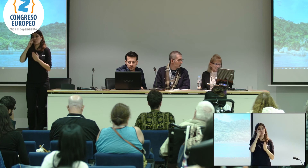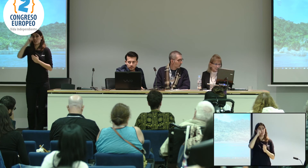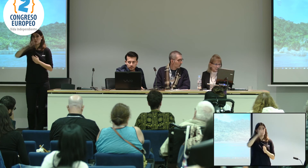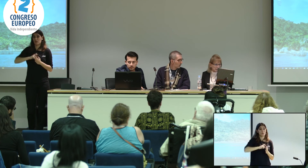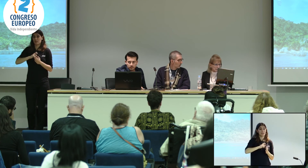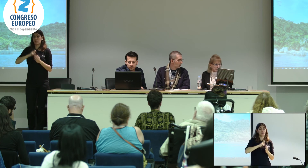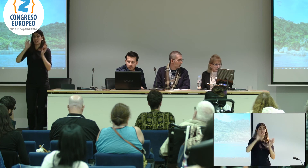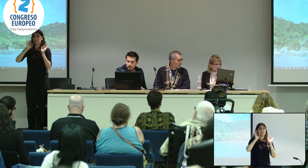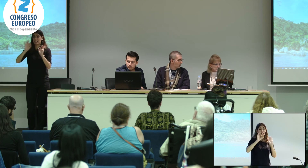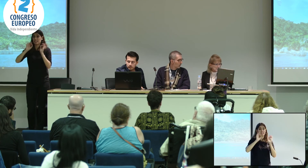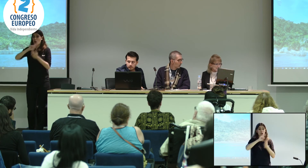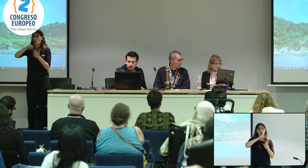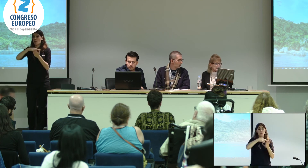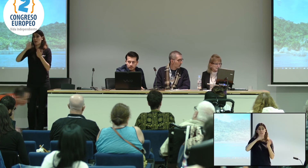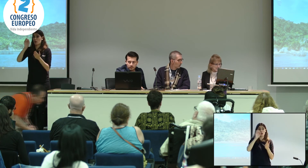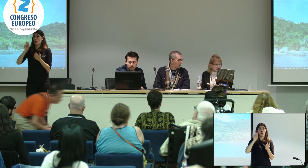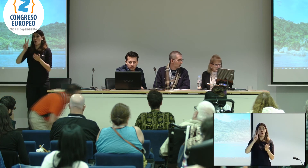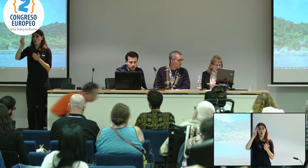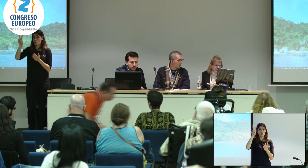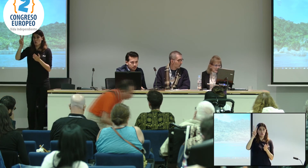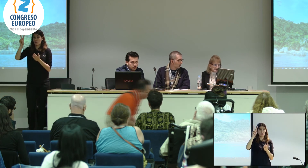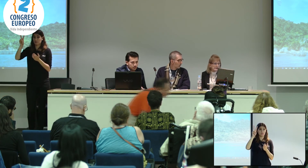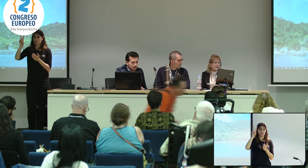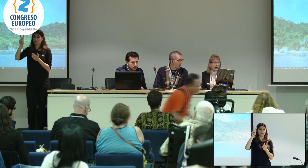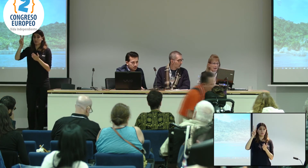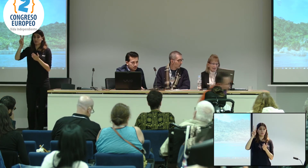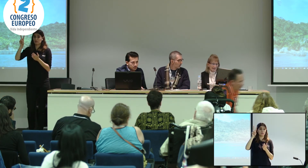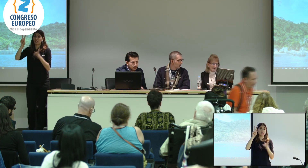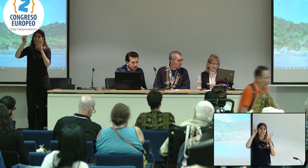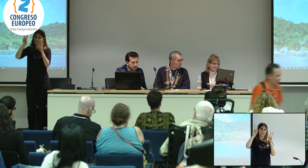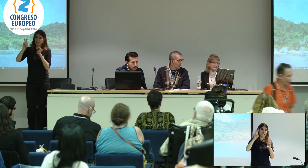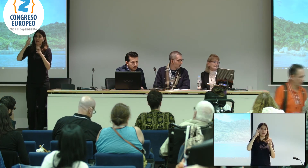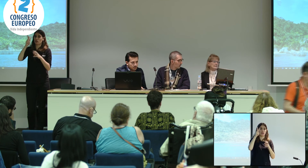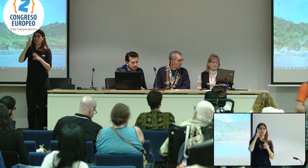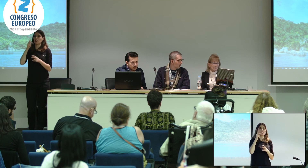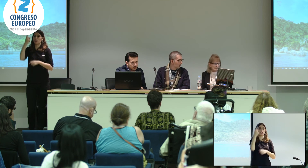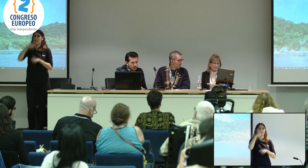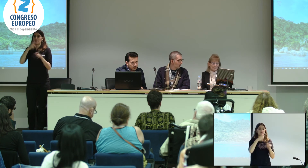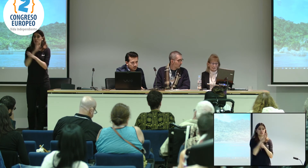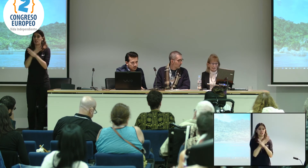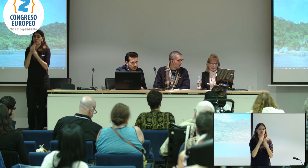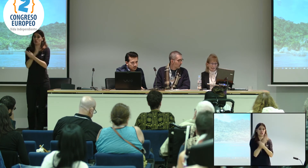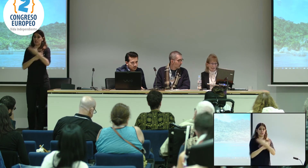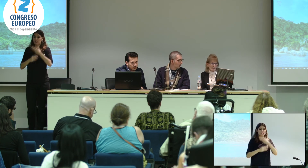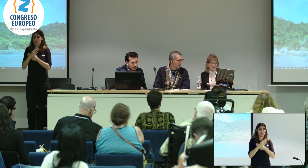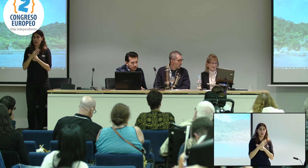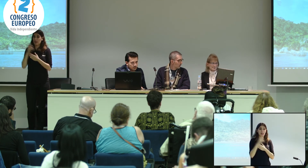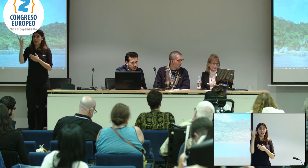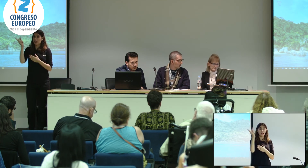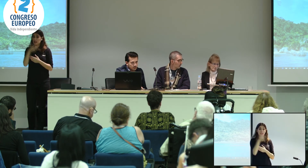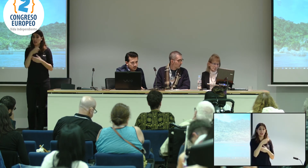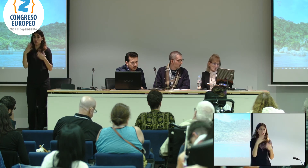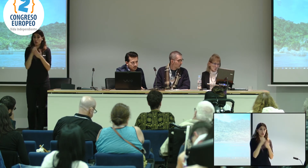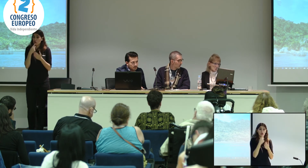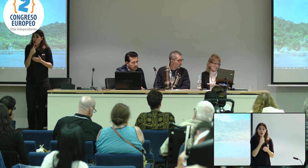en particular la Convención de Naciones Unidas sobre los Derechos de las Personas con Discapacidad, referidos